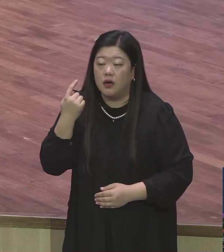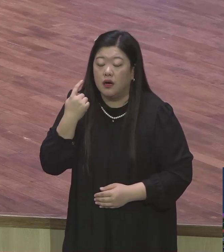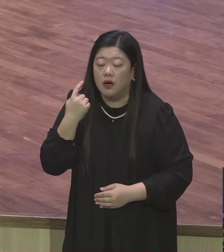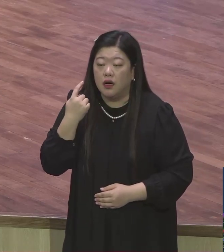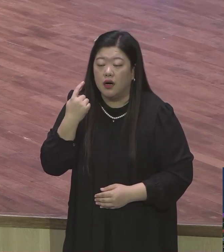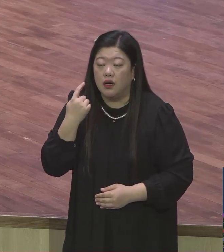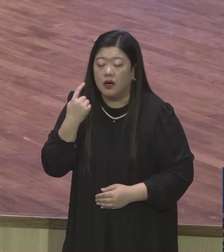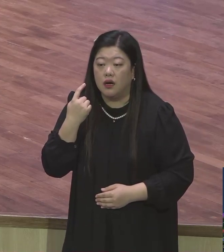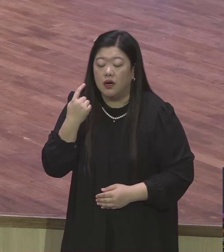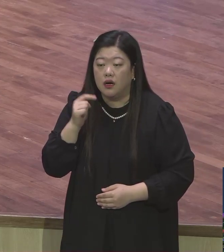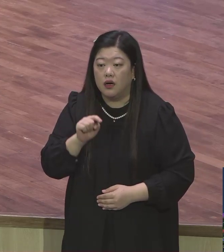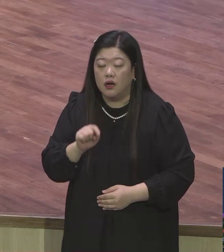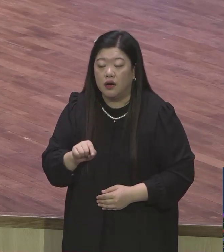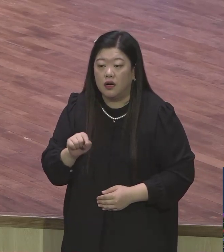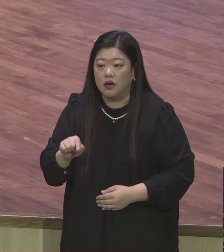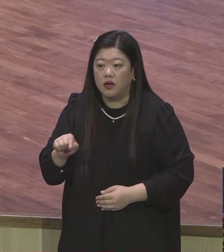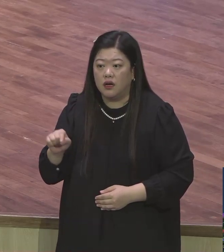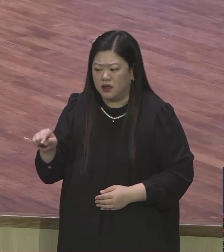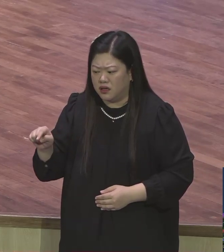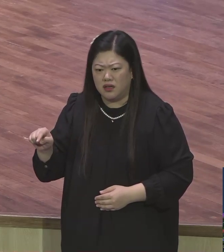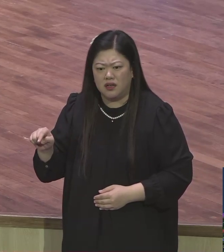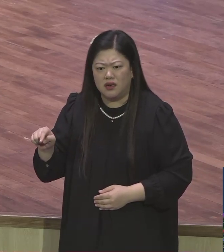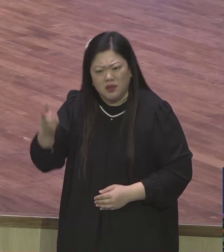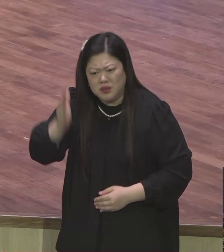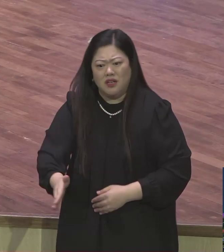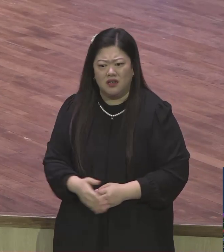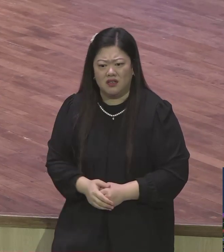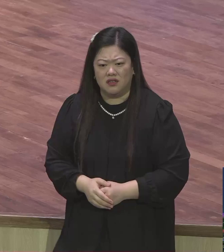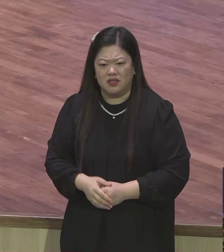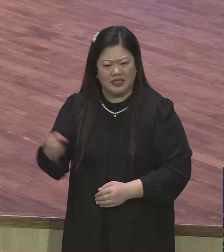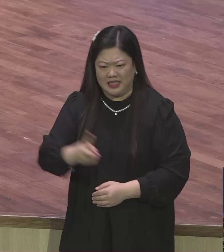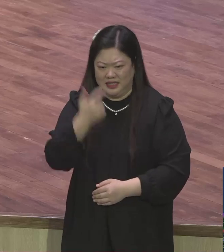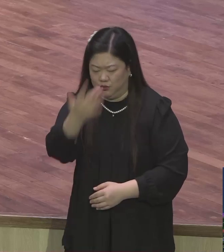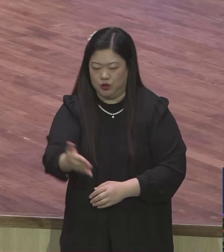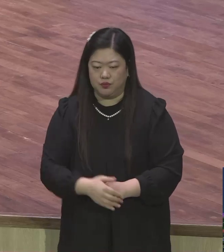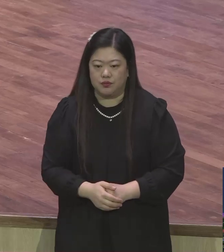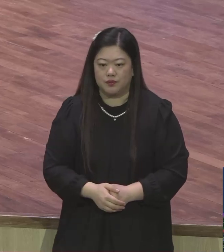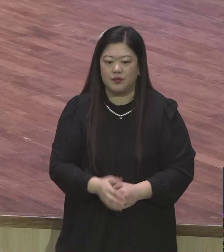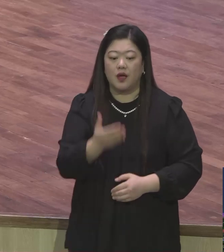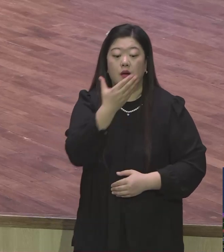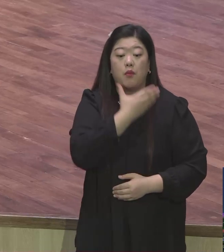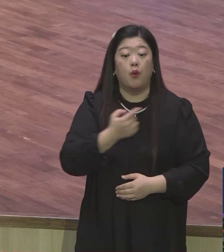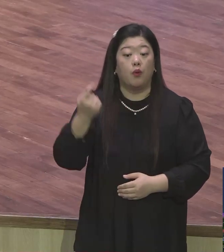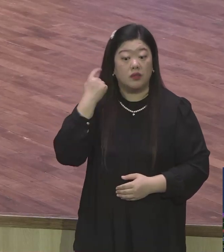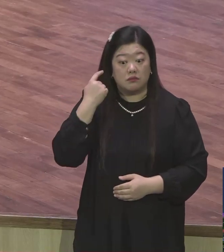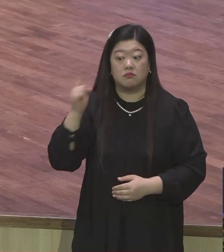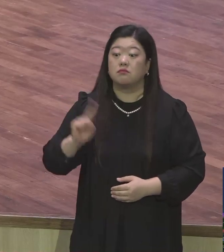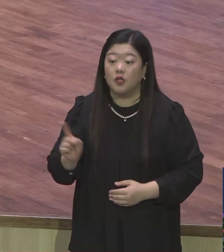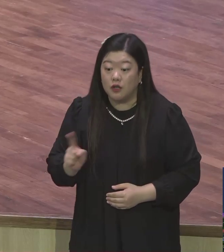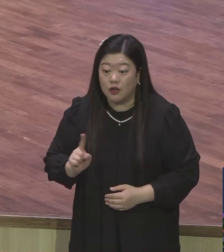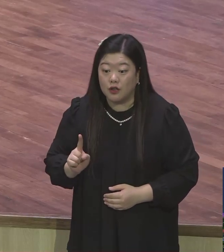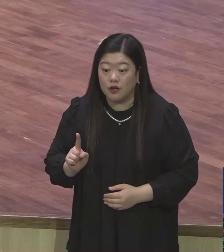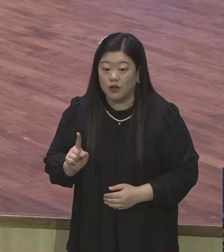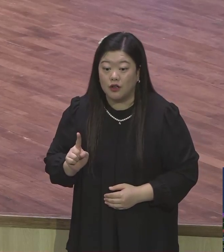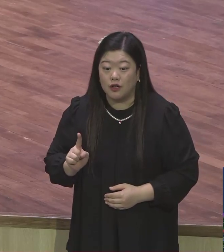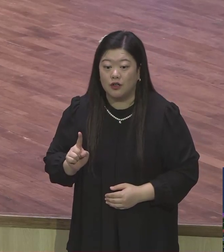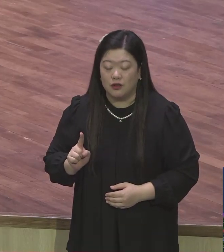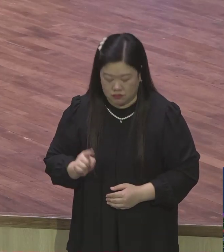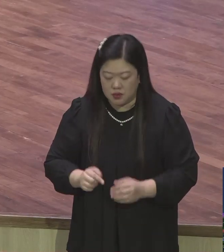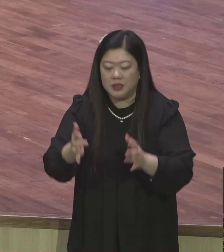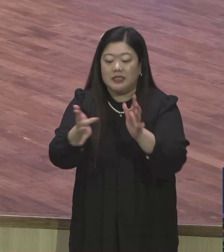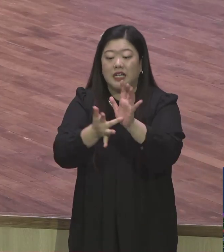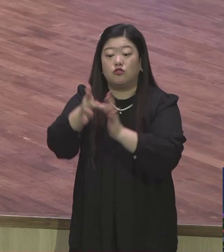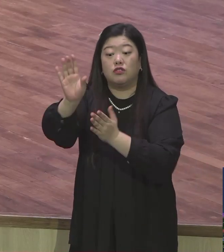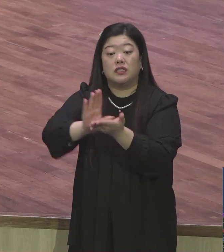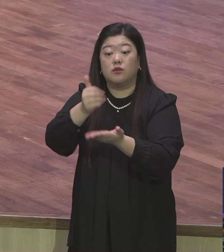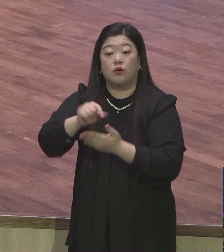말? 예수 그리스도가 무슨 뜻이냐고 또 물으면 여러분 답할 수 있잖아요. 아멘. 예수는 구원자, 그리스도는 모든